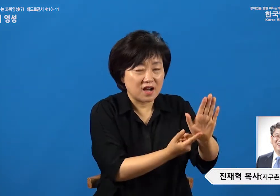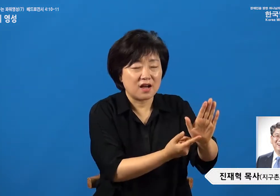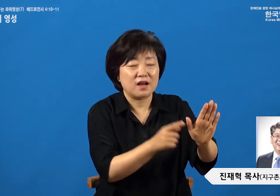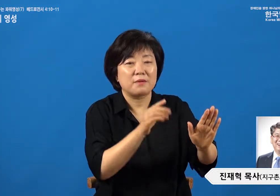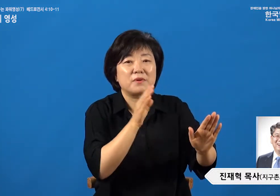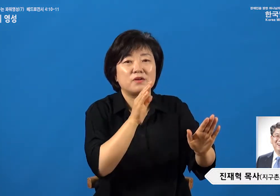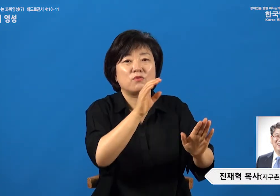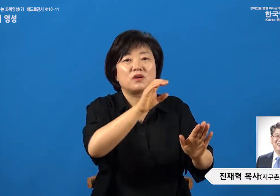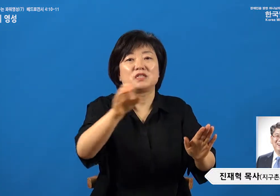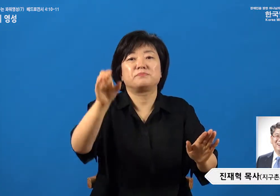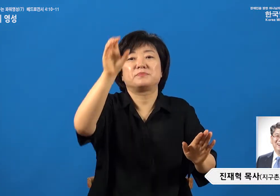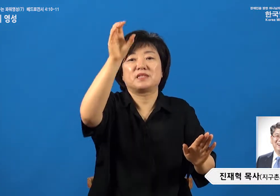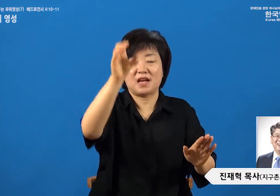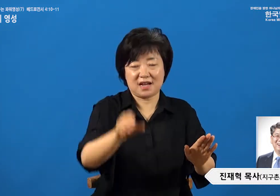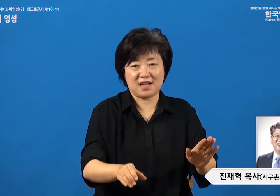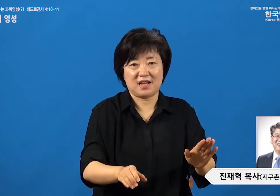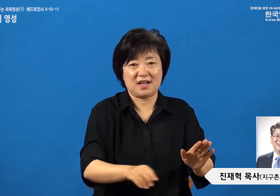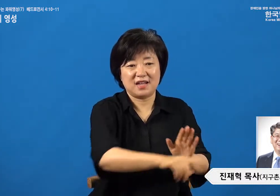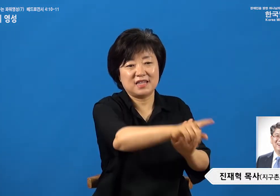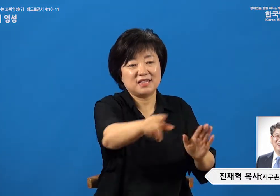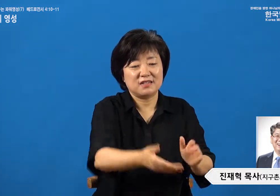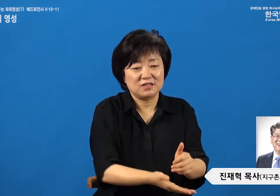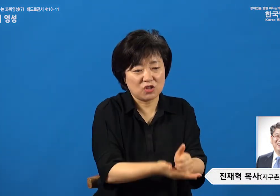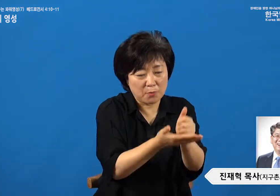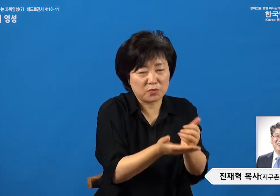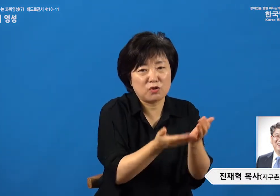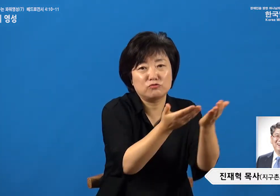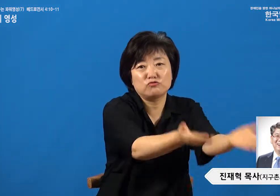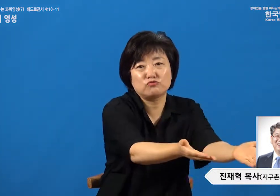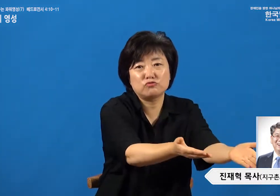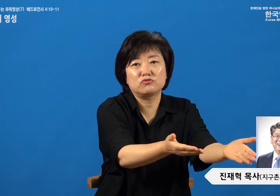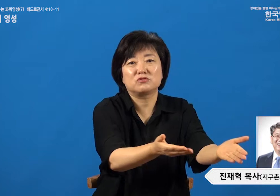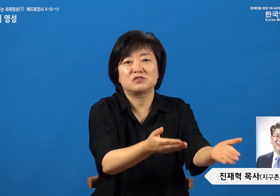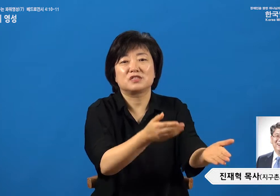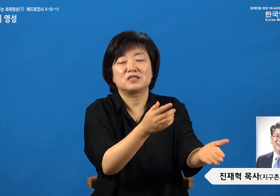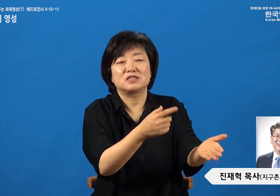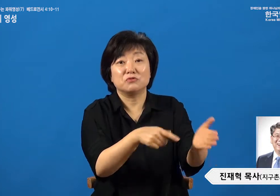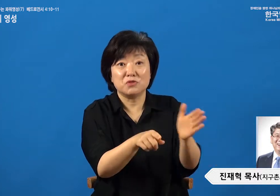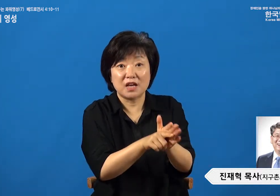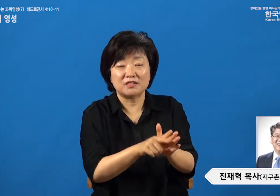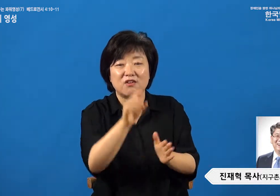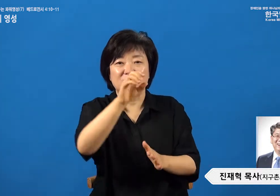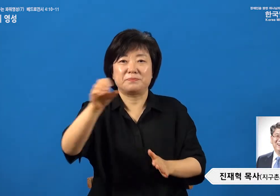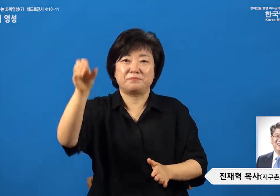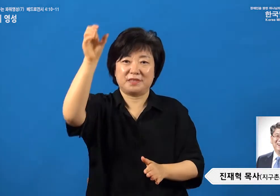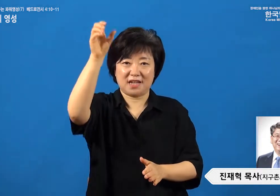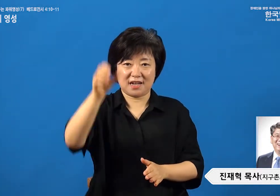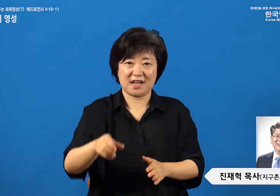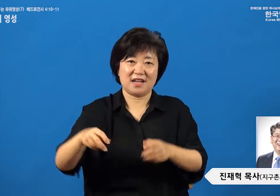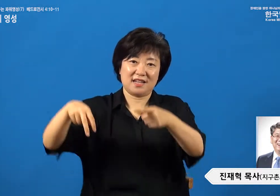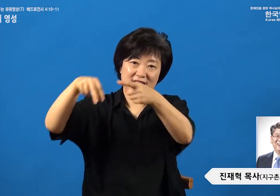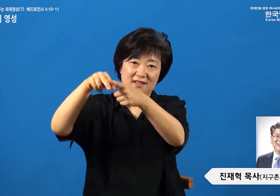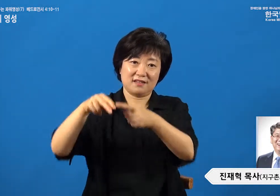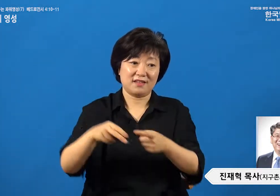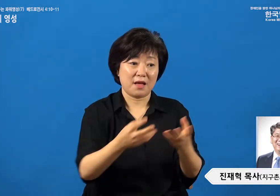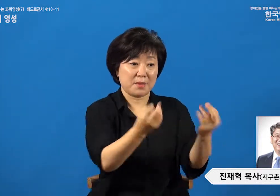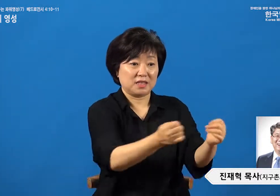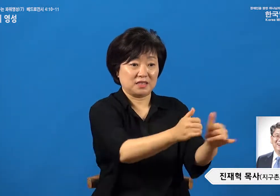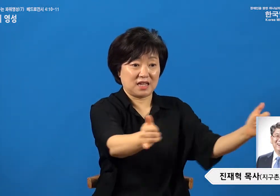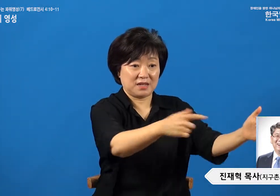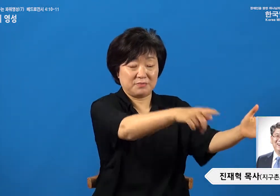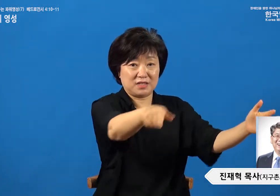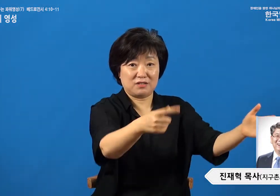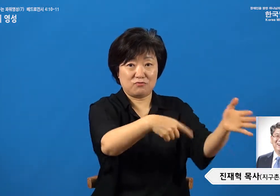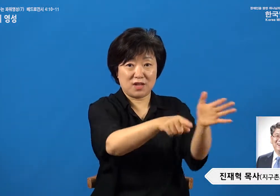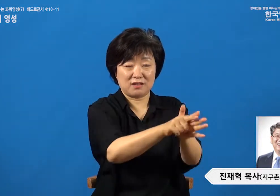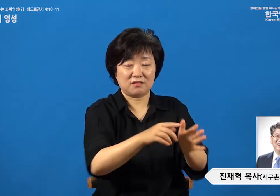바로 십자가의 죽음이란 사실을 성경은 말씀합니다. 많은 사람들에게 내